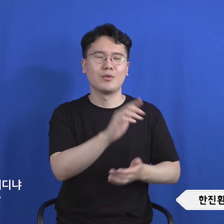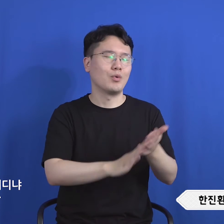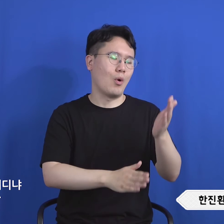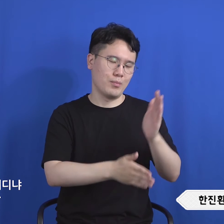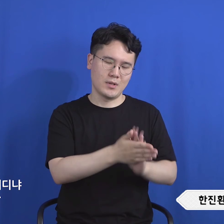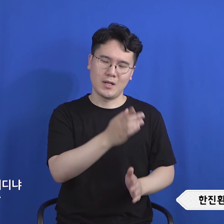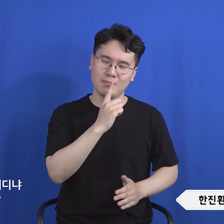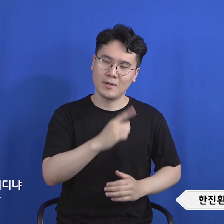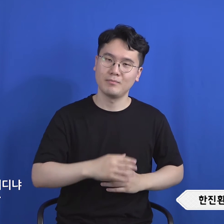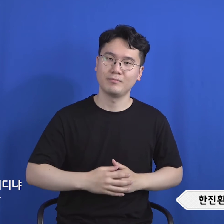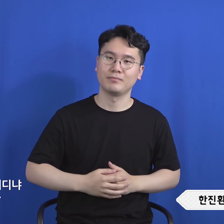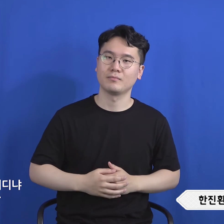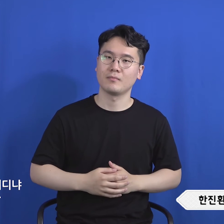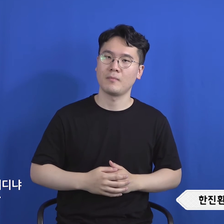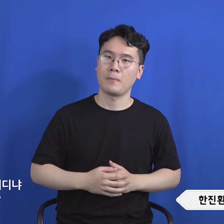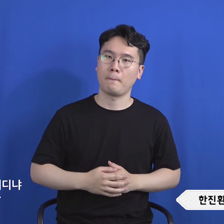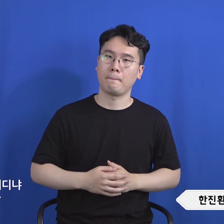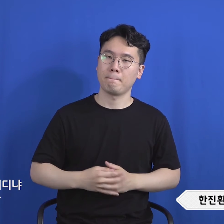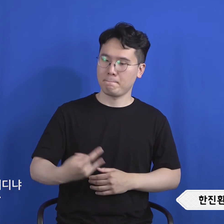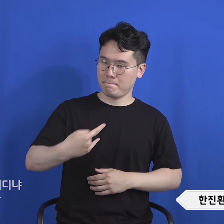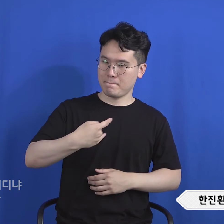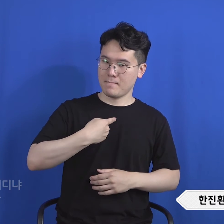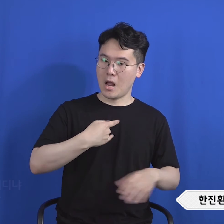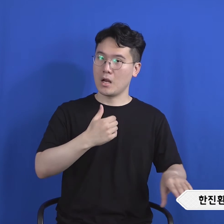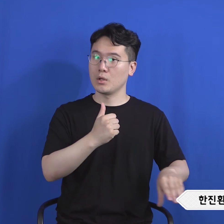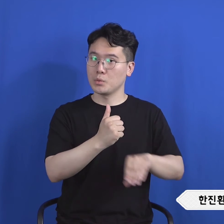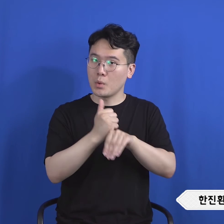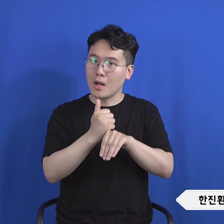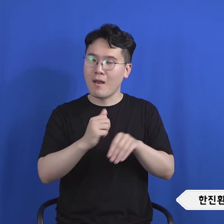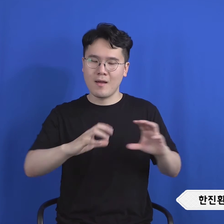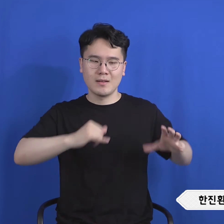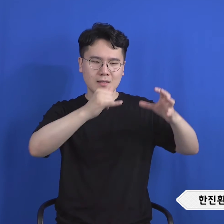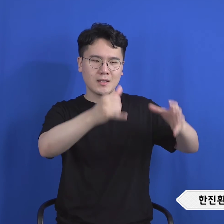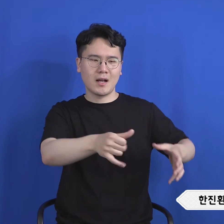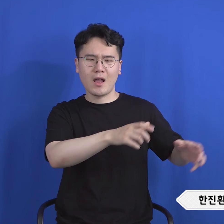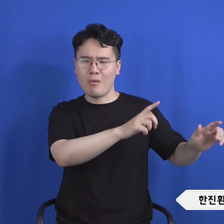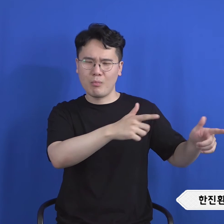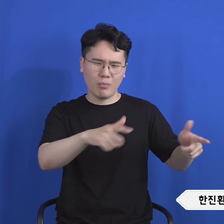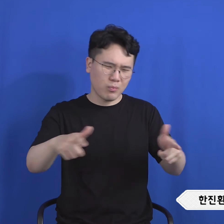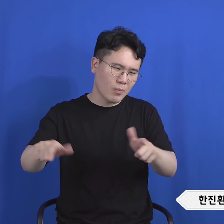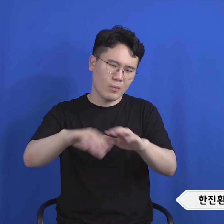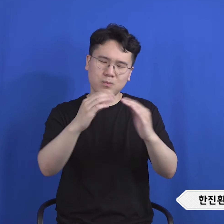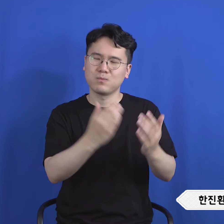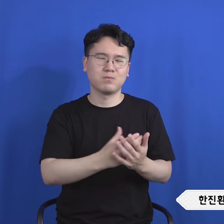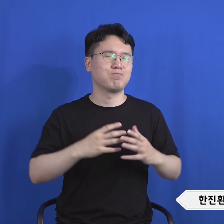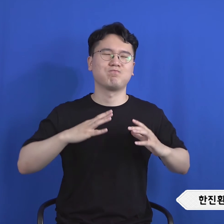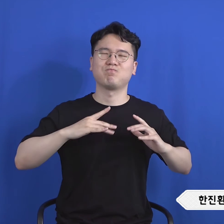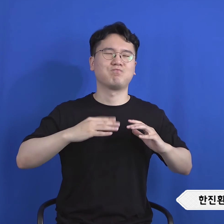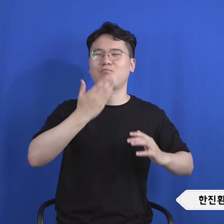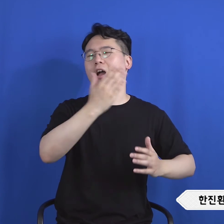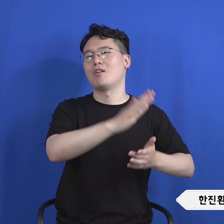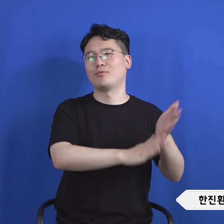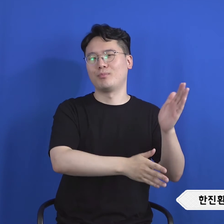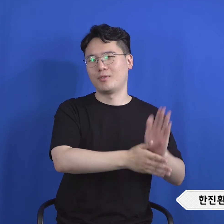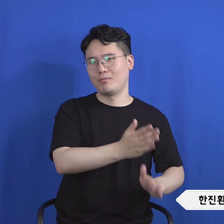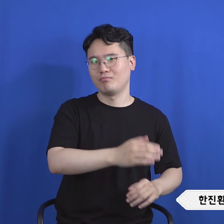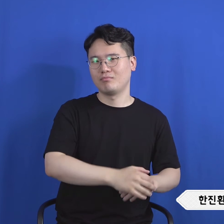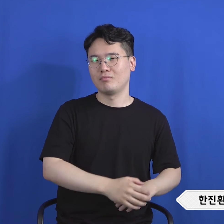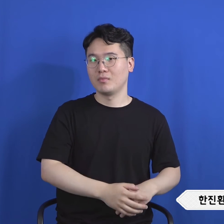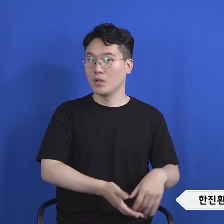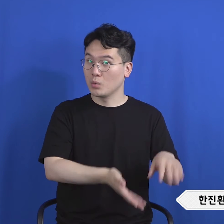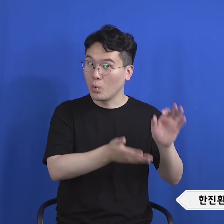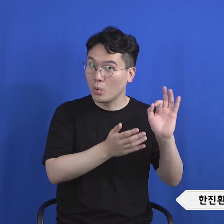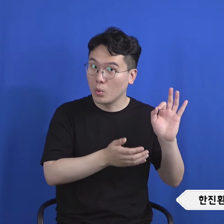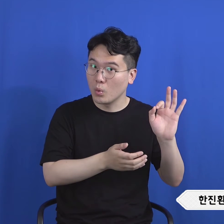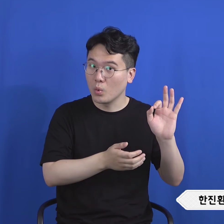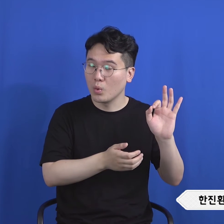없느니라. 나에게 속한 어떤 것도, 세상의 어떤 것도 자랑할 것이 없다는 것입니다. 돈을